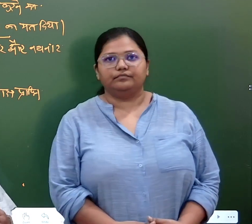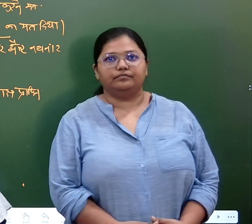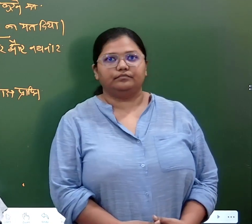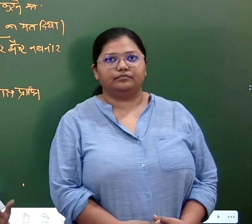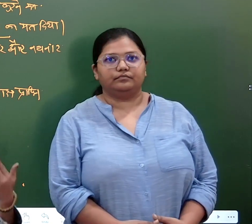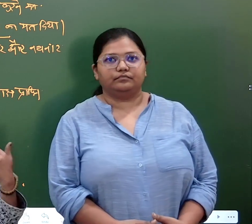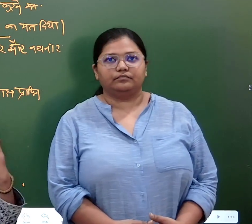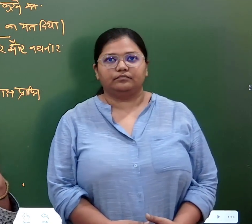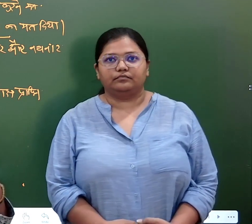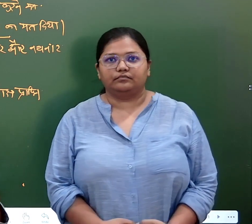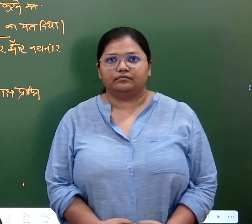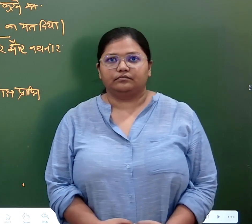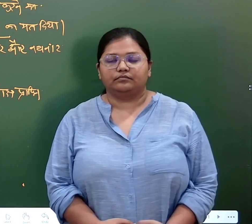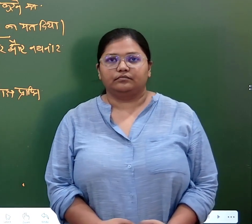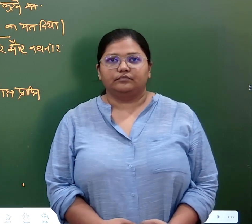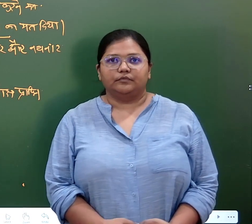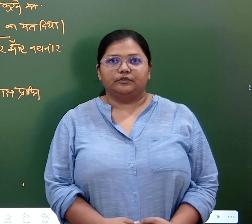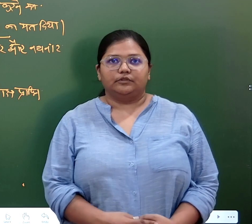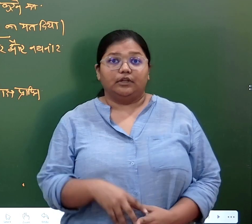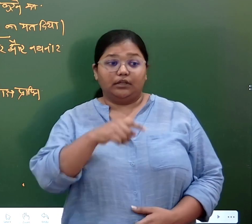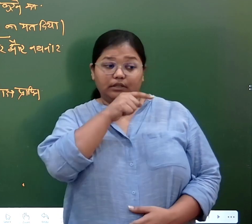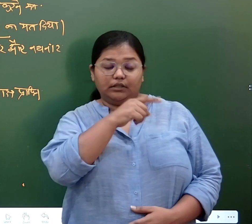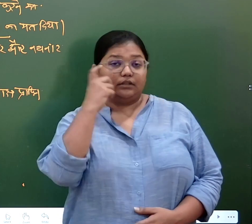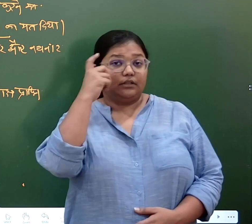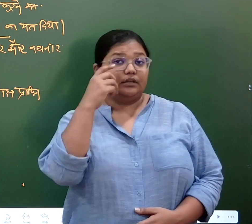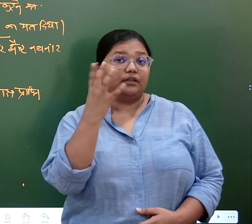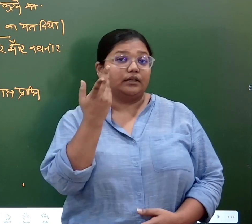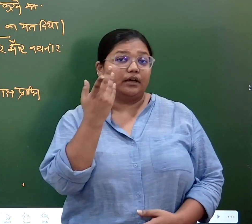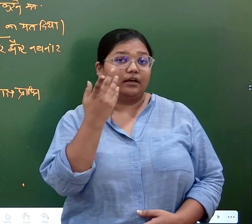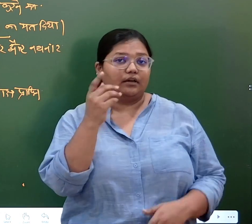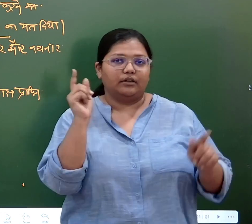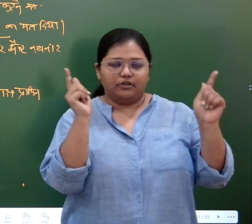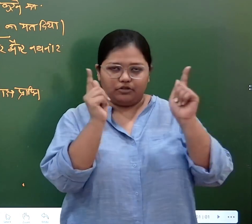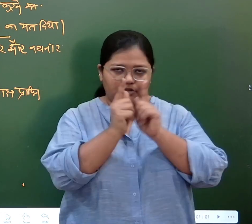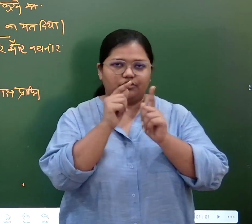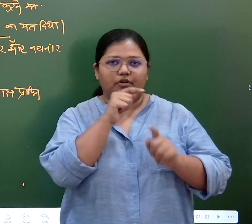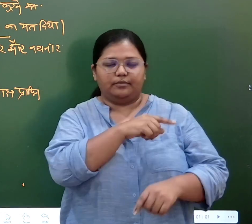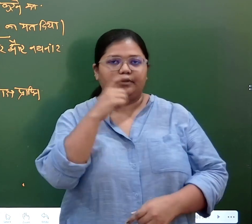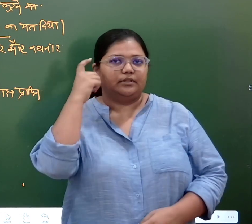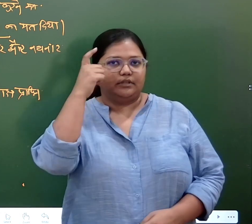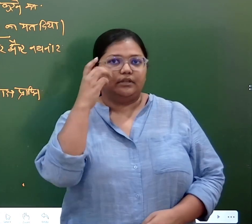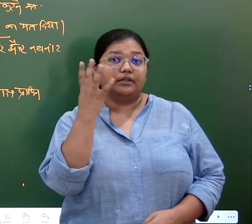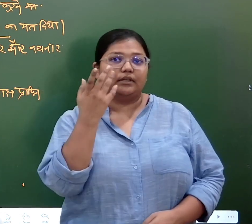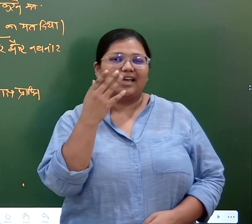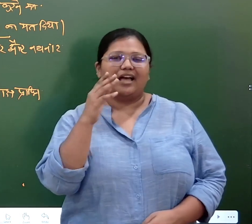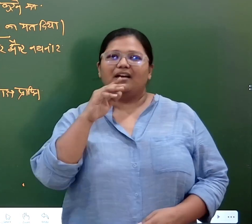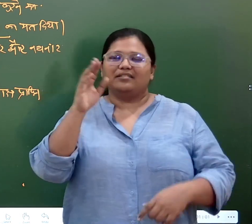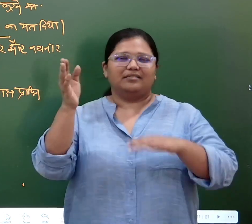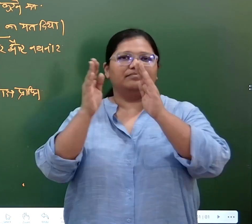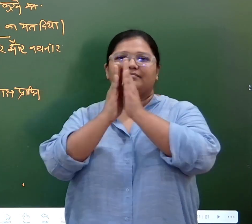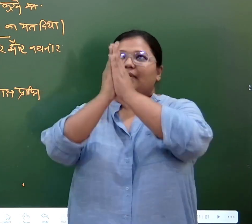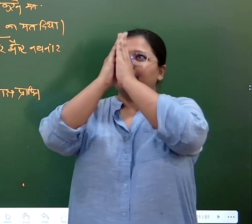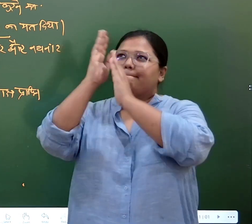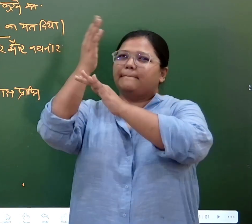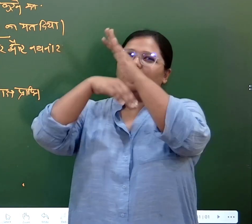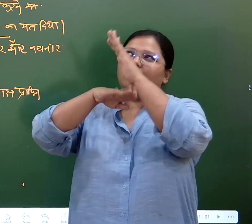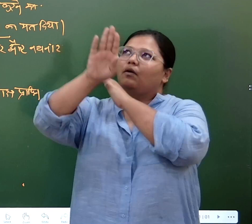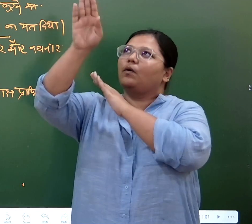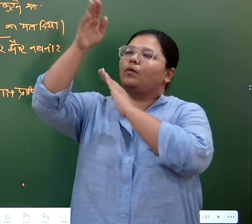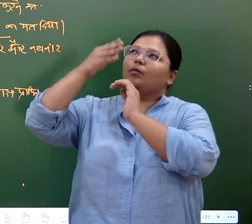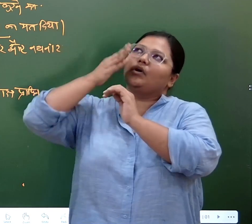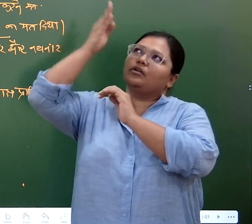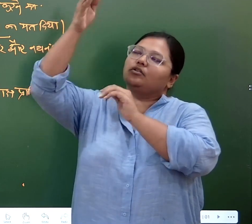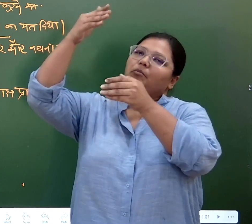नहीं, परमात्मा हमारे ही अंदर है, ठीक। रामानुजाचार्य जी ने क्या बोला कि परमात्मा जो